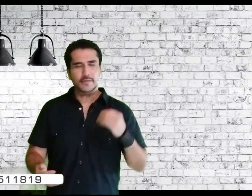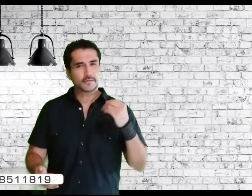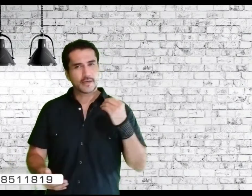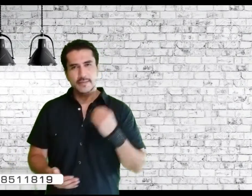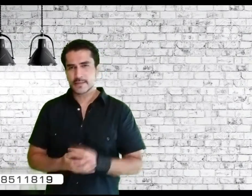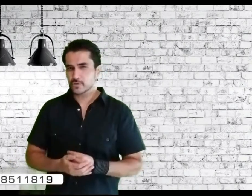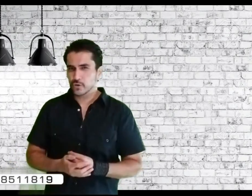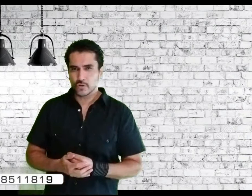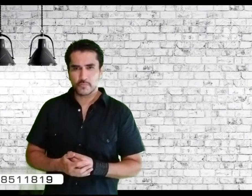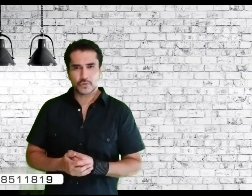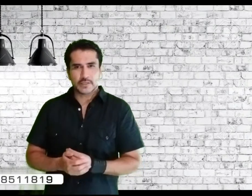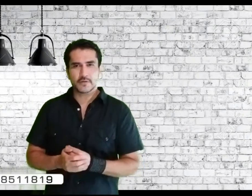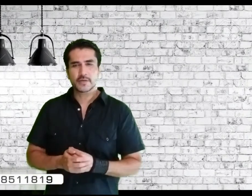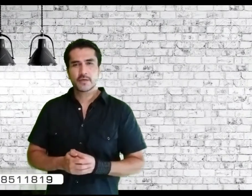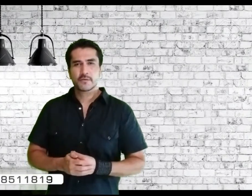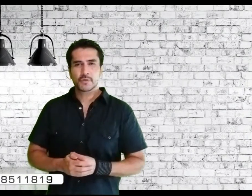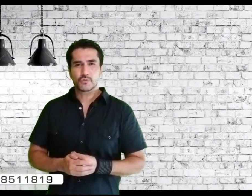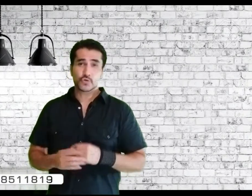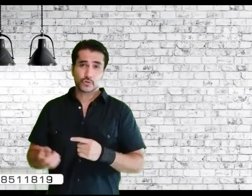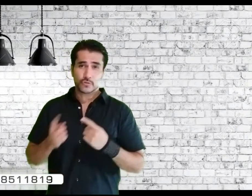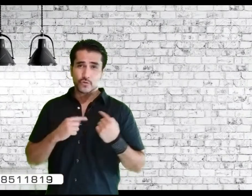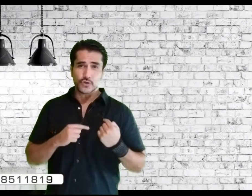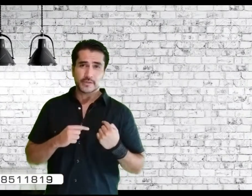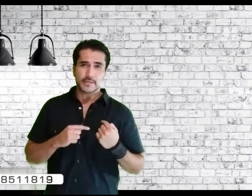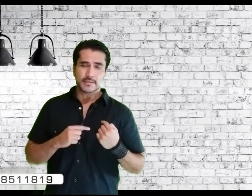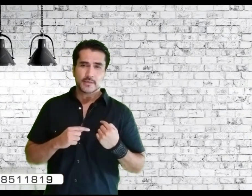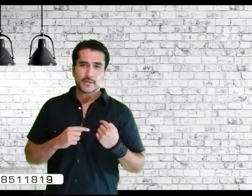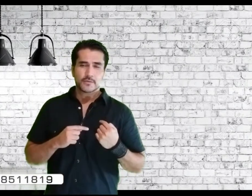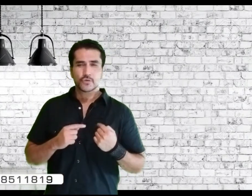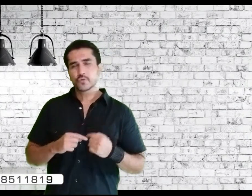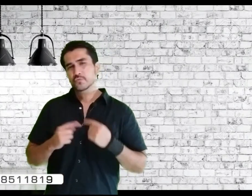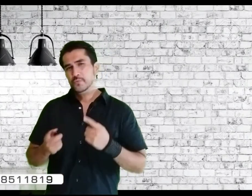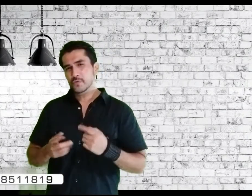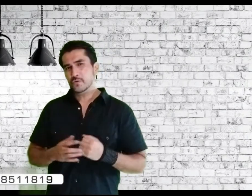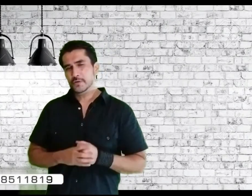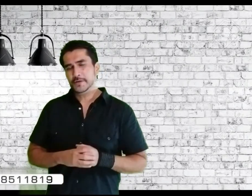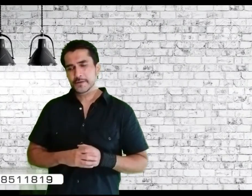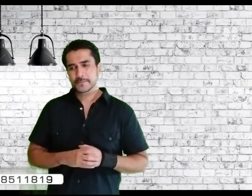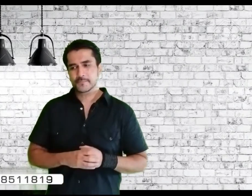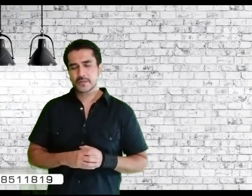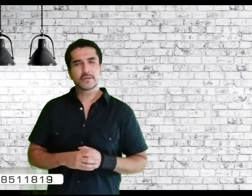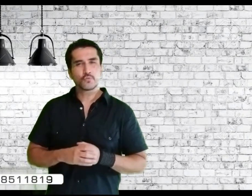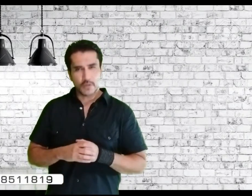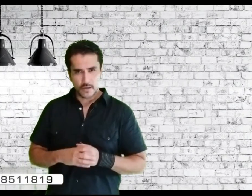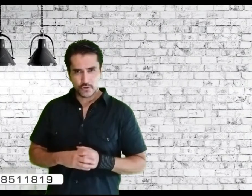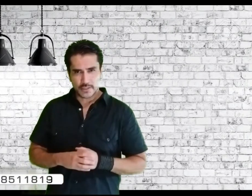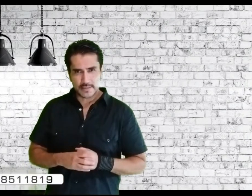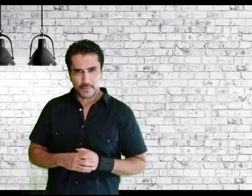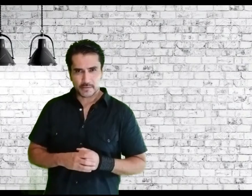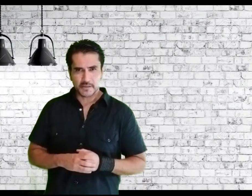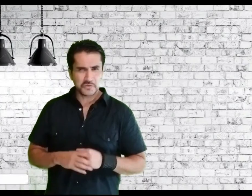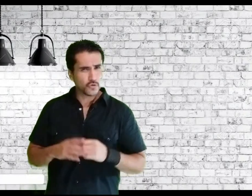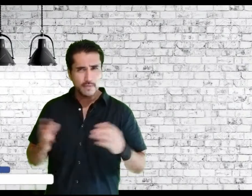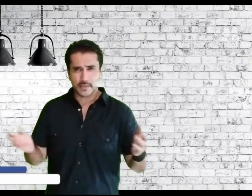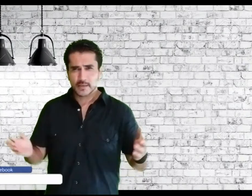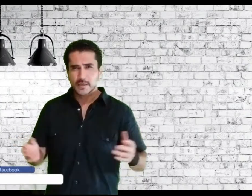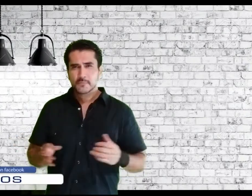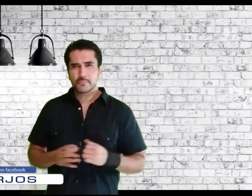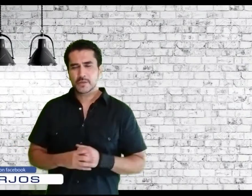intentan hacer todo lo posible, pero nosotros, los oyentes, somos un poco descuidados en esa parte, es normal.